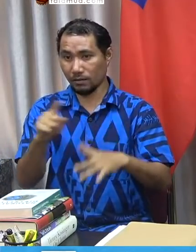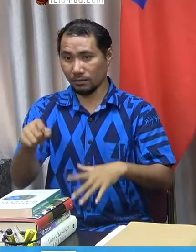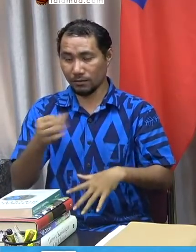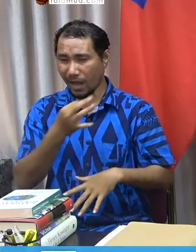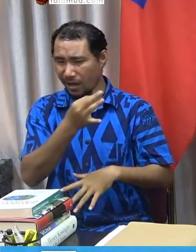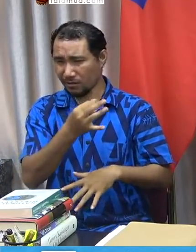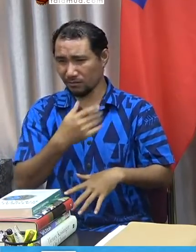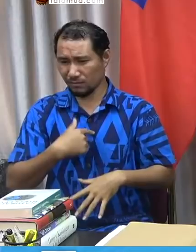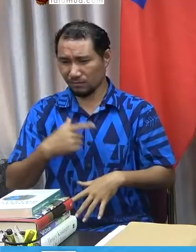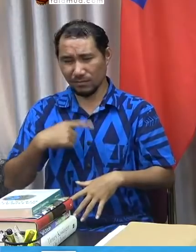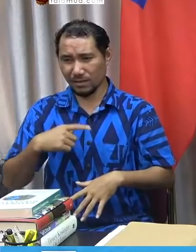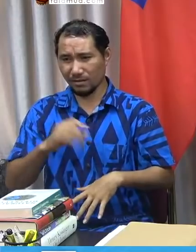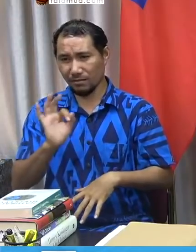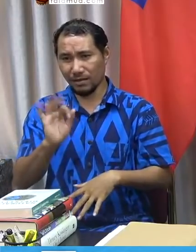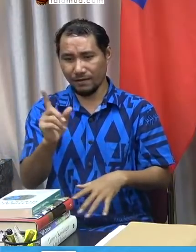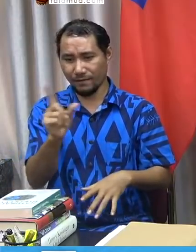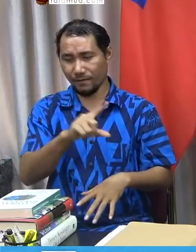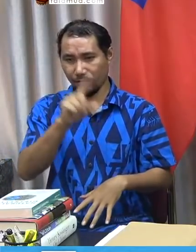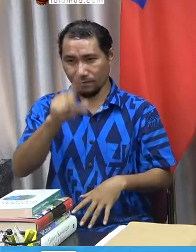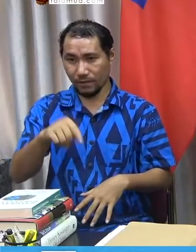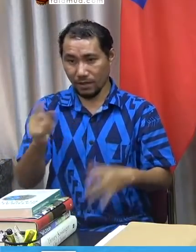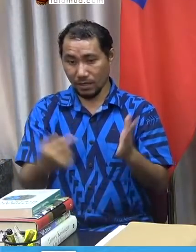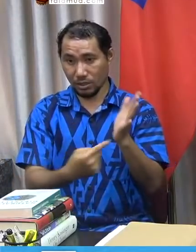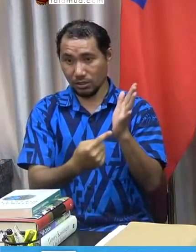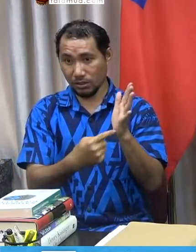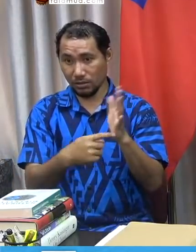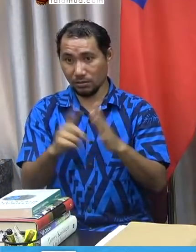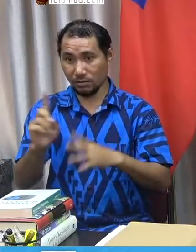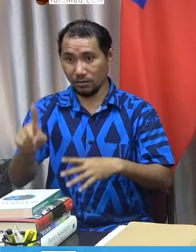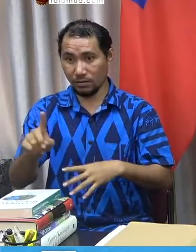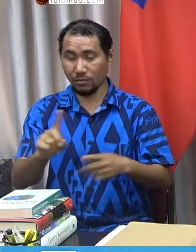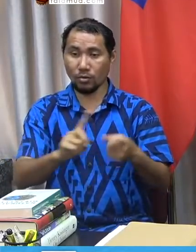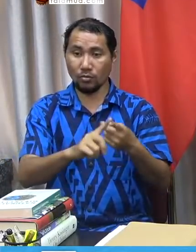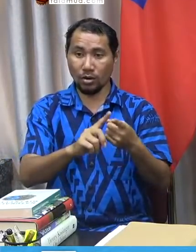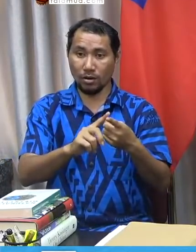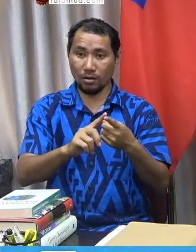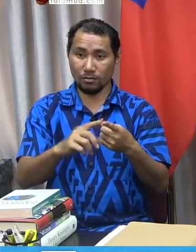sela me mua o le mea masani mea lona rua